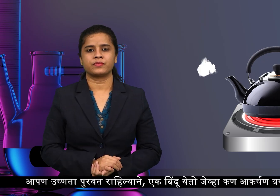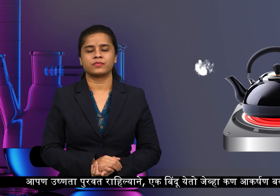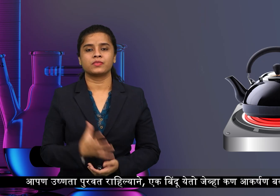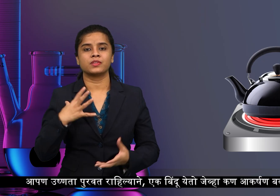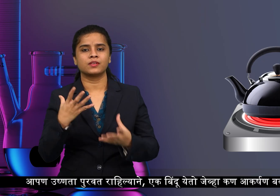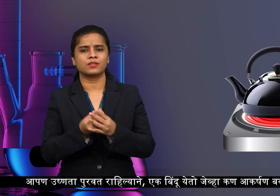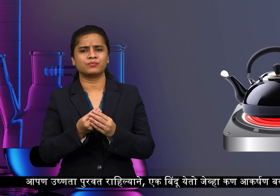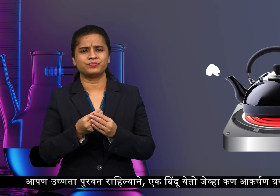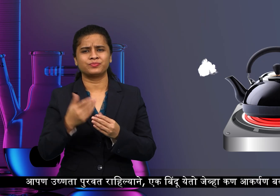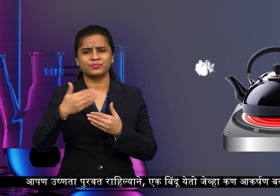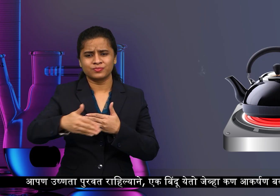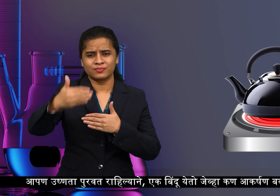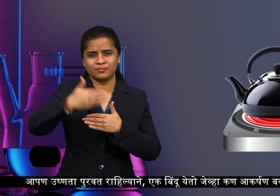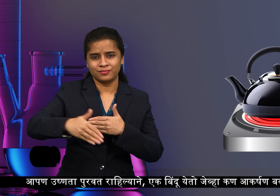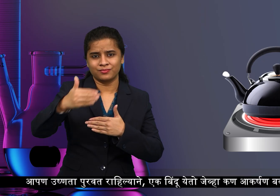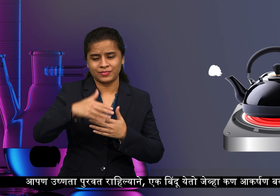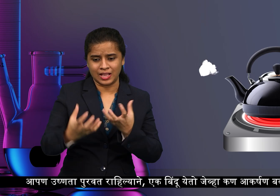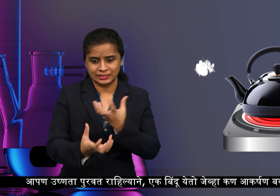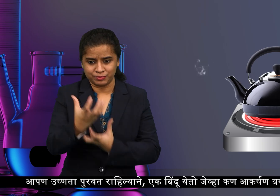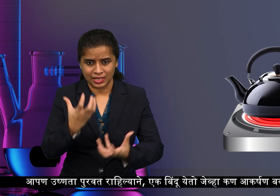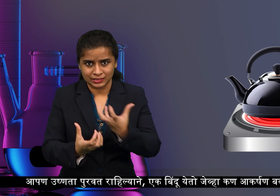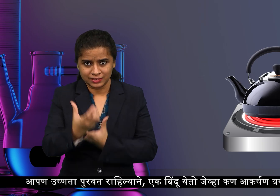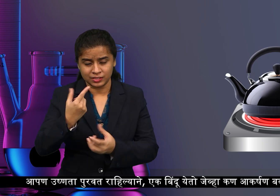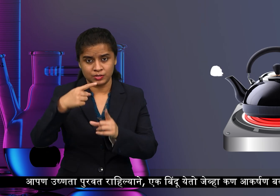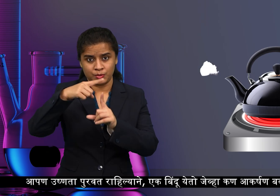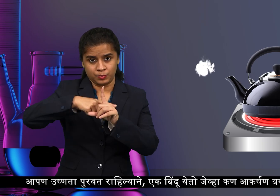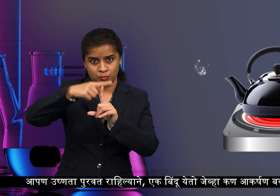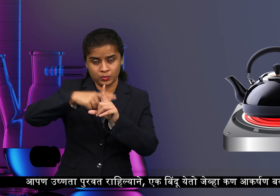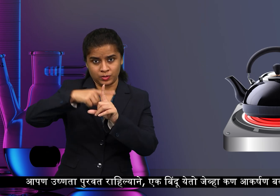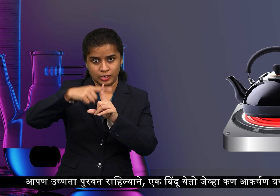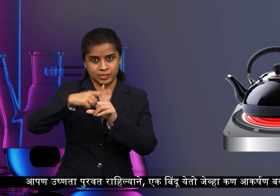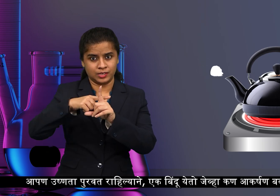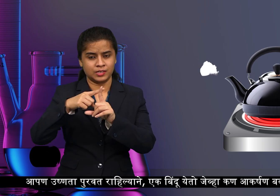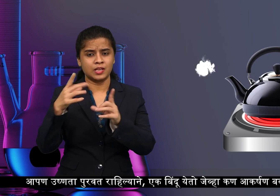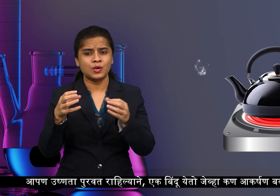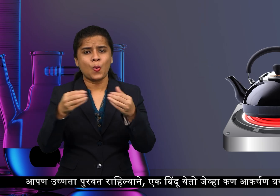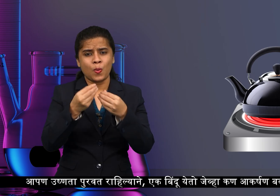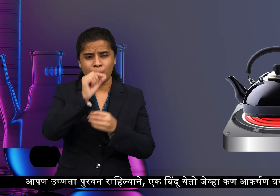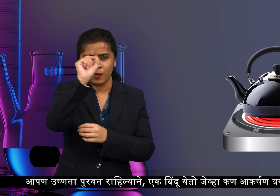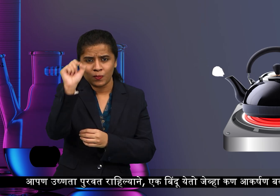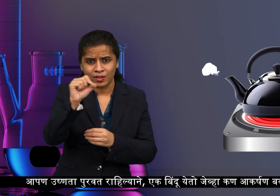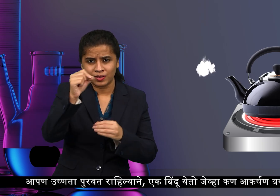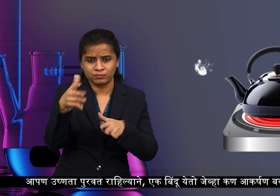आपण उष्णता पुरवत राहिल्याने एक बिंदू येतो जेव्हा आकर्षण बलांवर पूर्णपणे मात